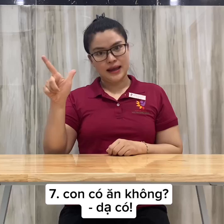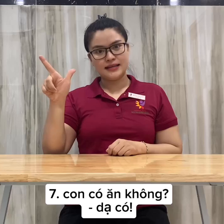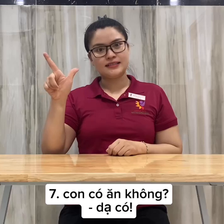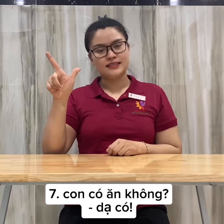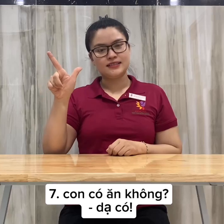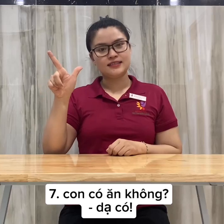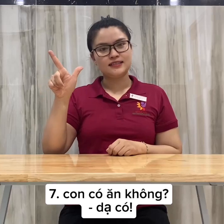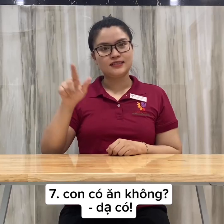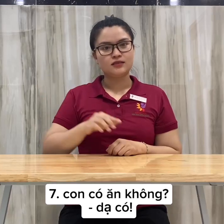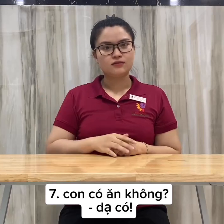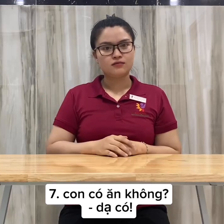Câu số 7.